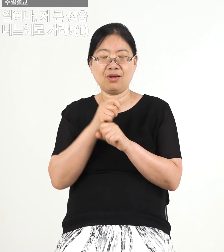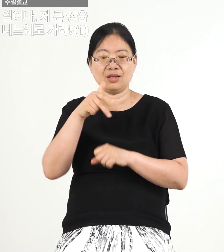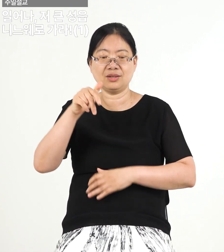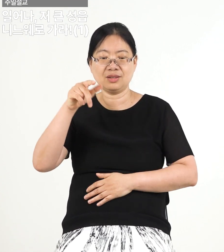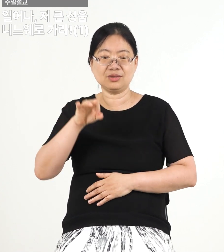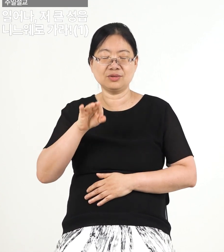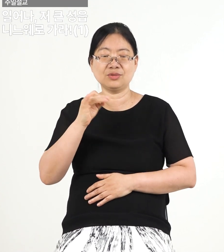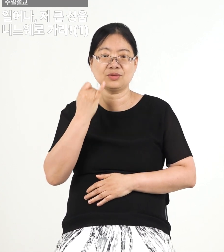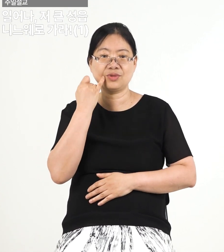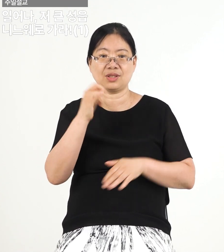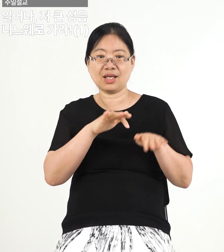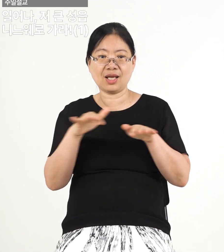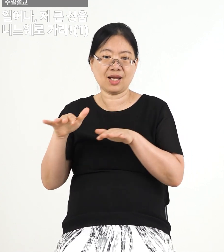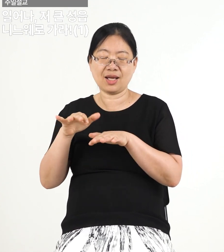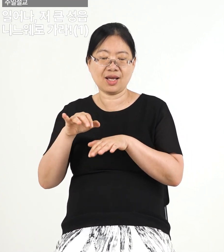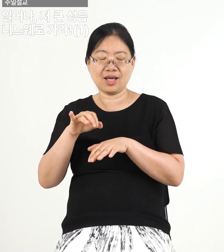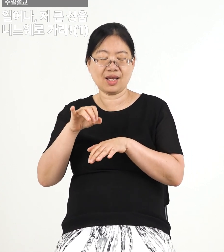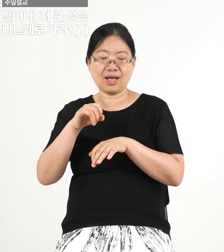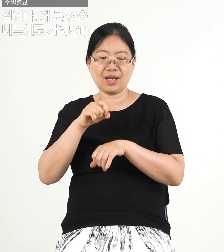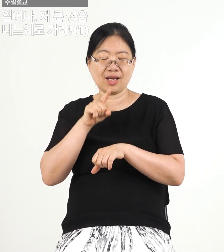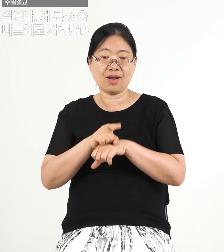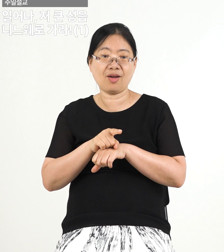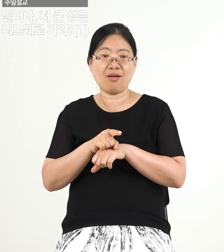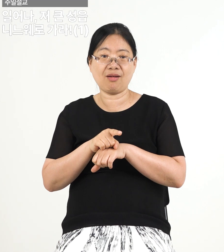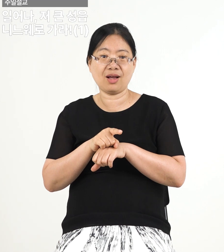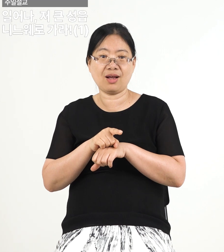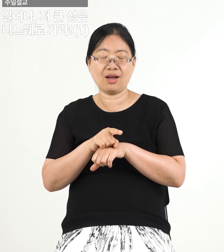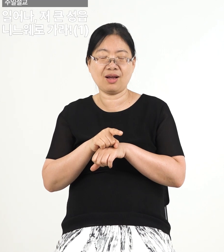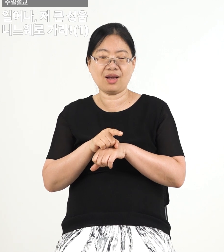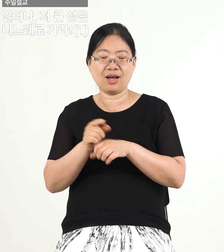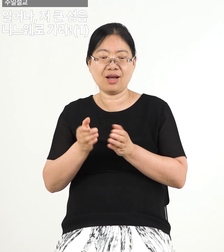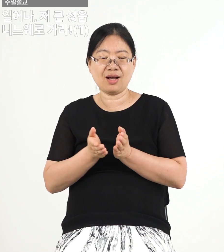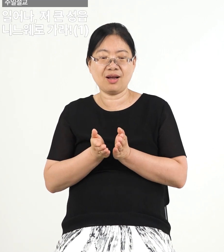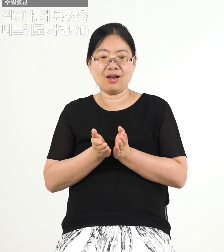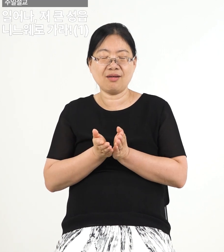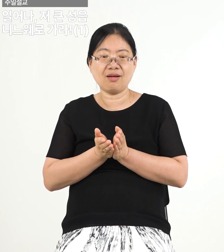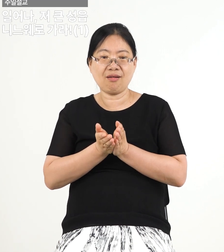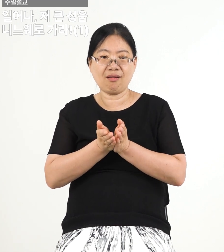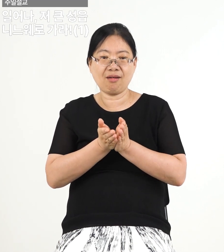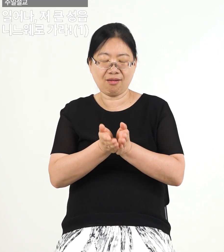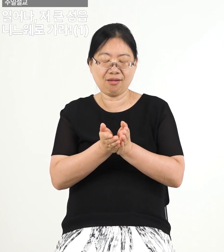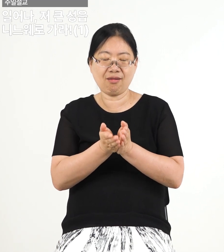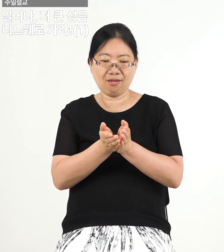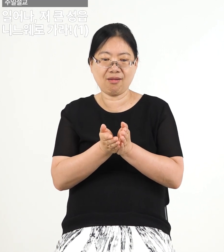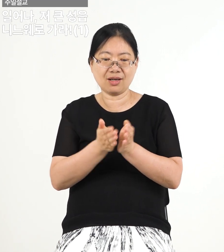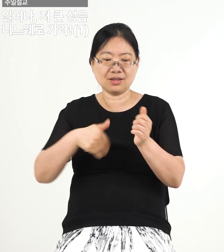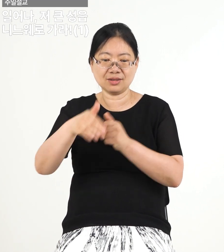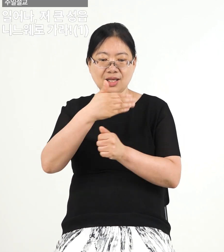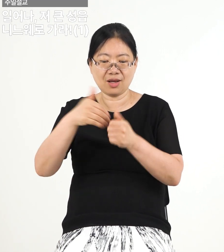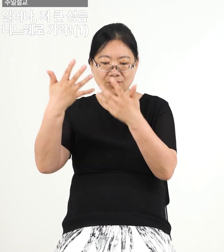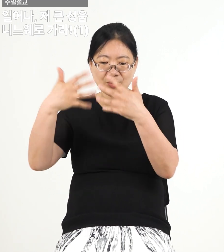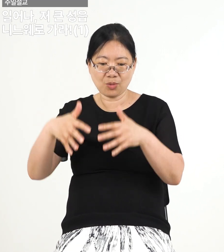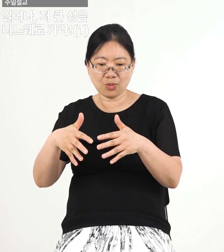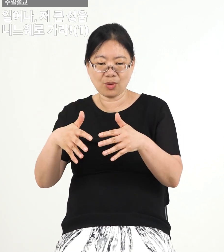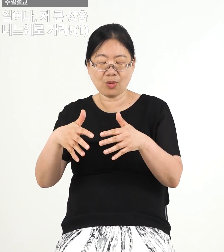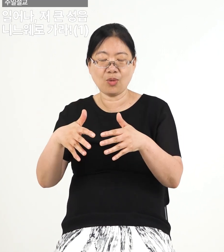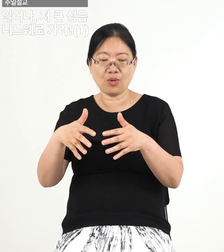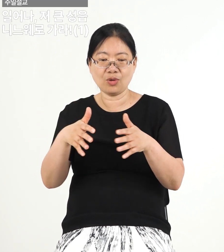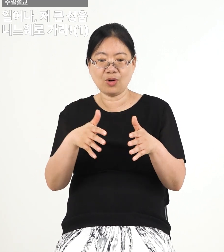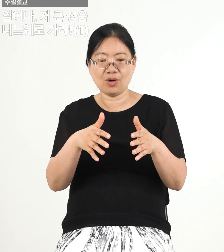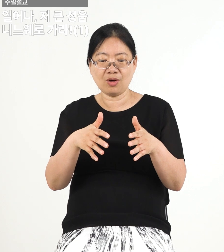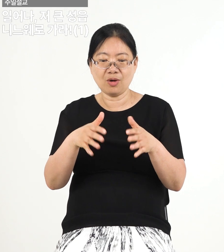지중해 바다의 성격까지를 항해 컨디션을 고려해서 1년이